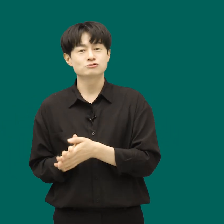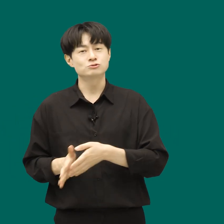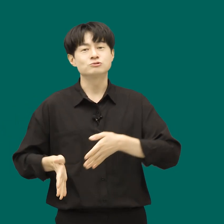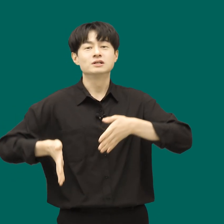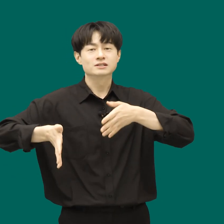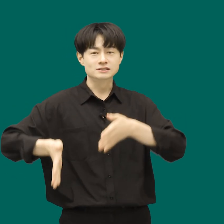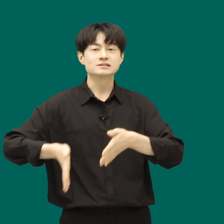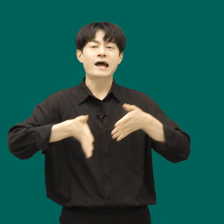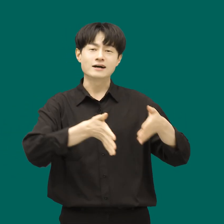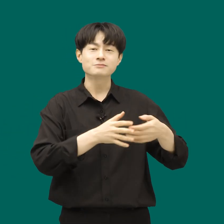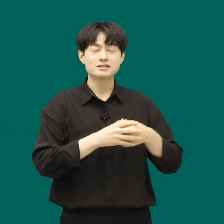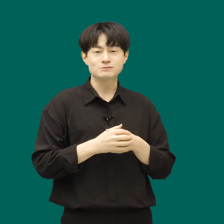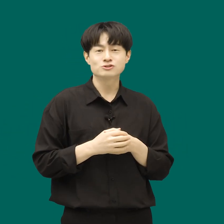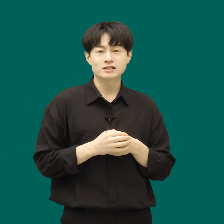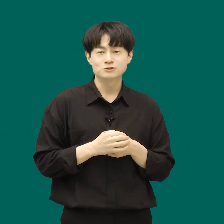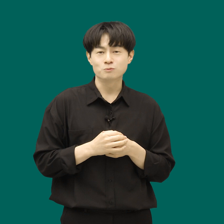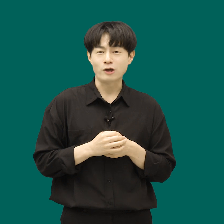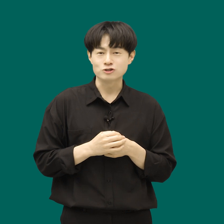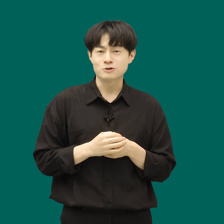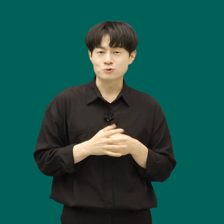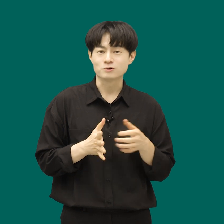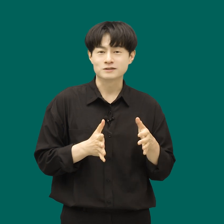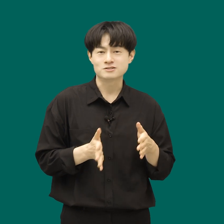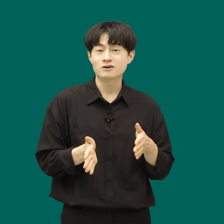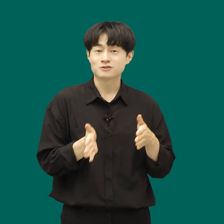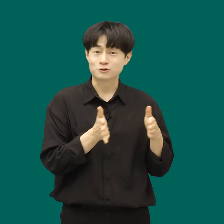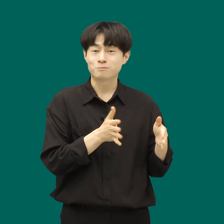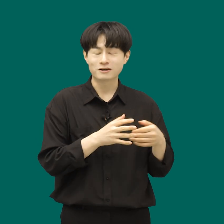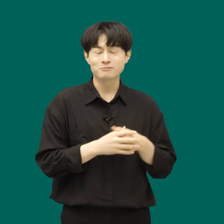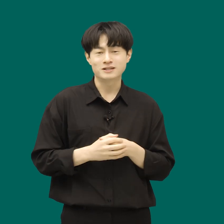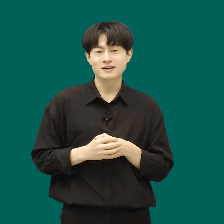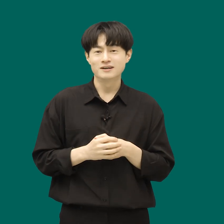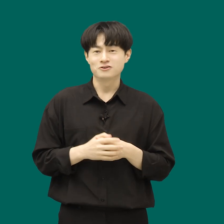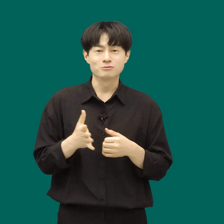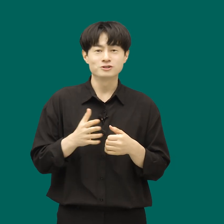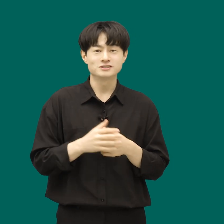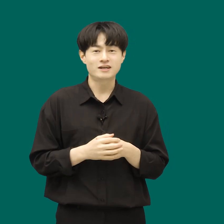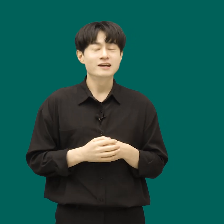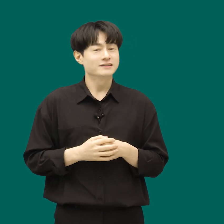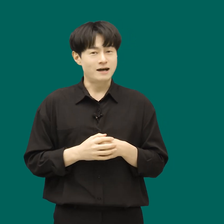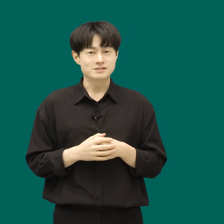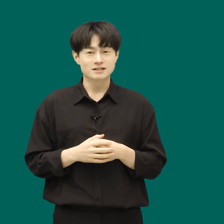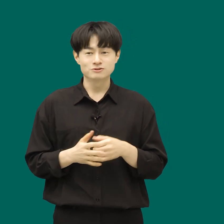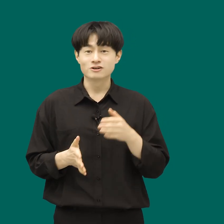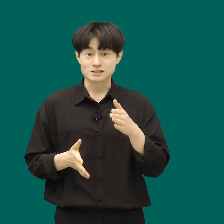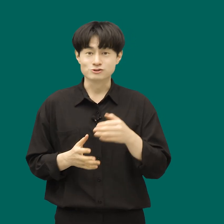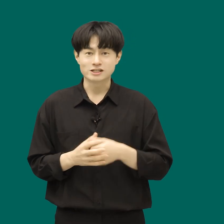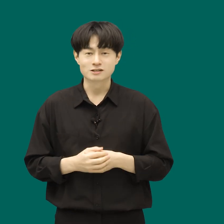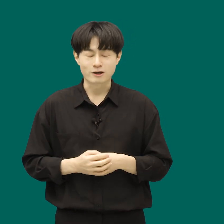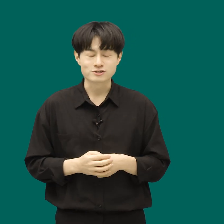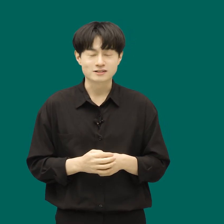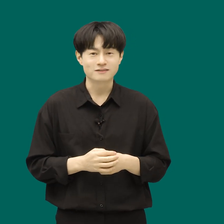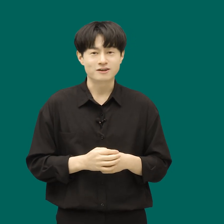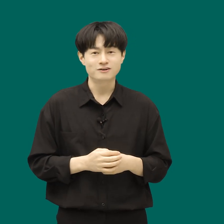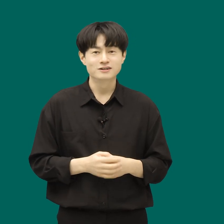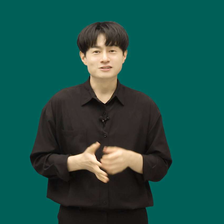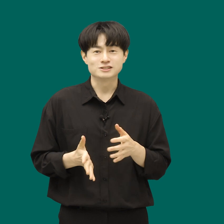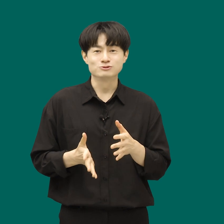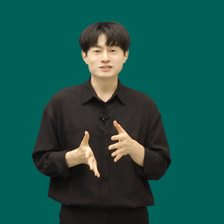아시고 그 다음에 지문자를 좀 배우시면 좋을 것 같아서 뒤로 뺀 겁니다. 여러분들 이제 다음 시간부터 지문자를 배우실 텐데요. 지문자를